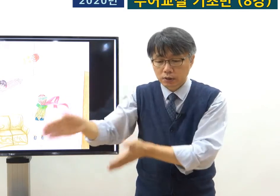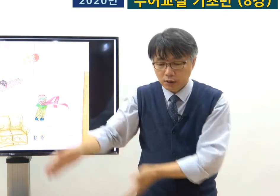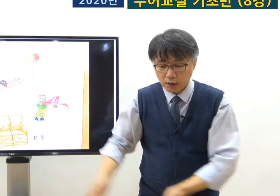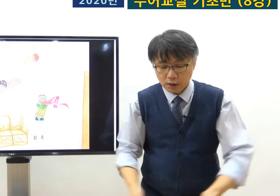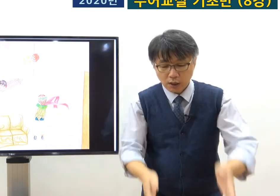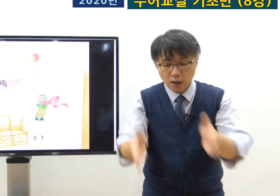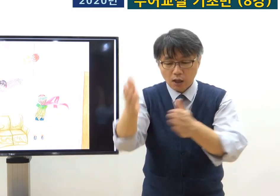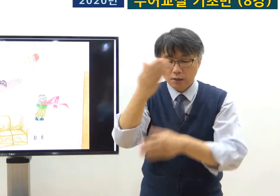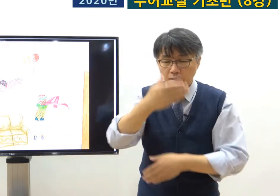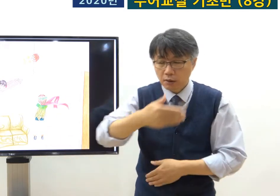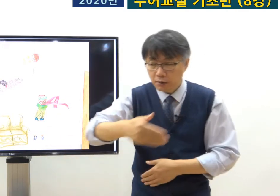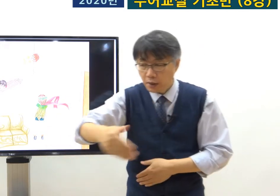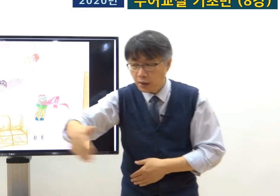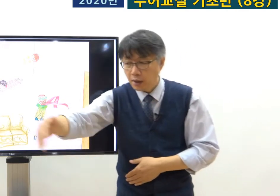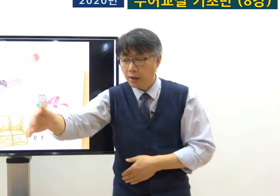길 가려내